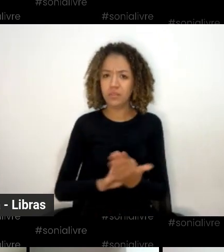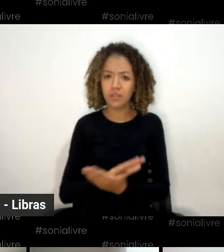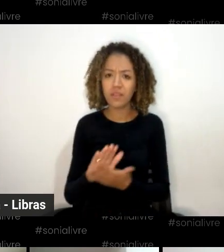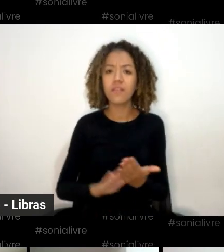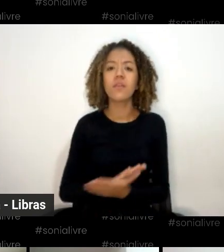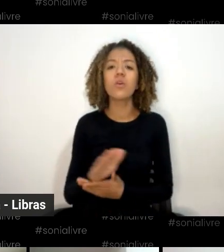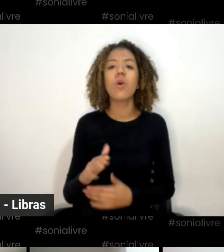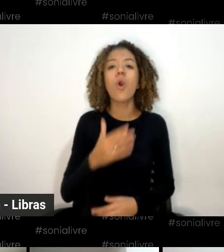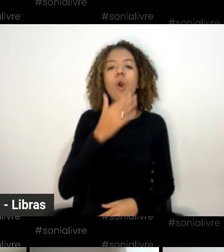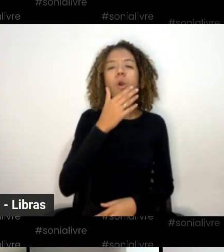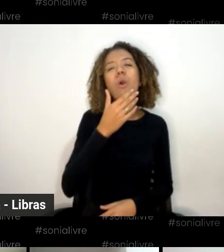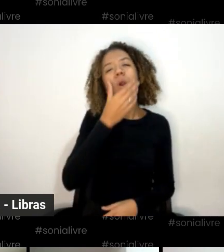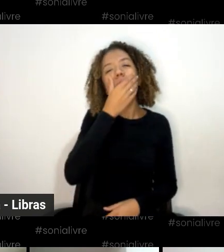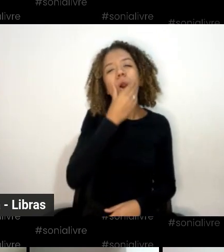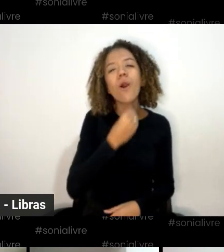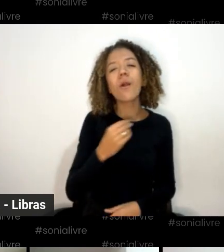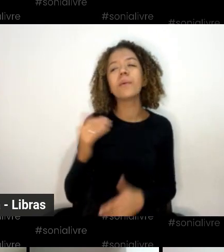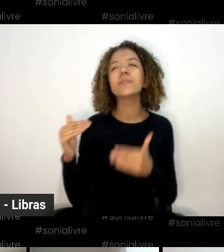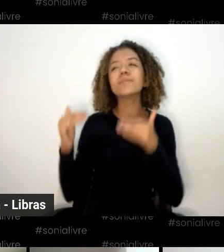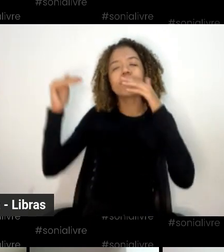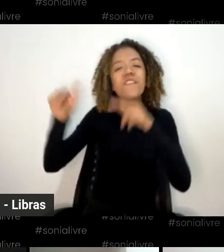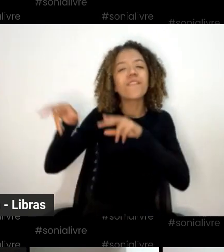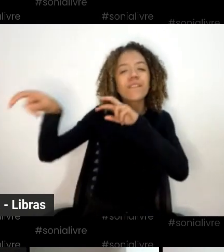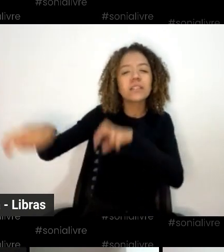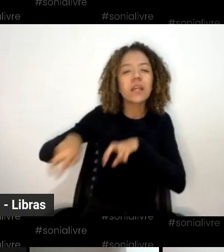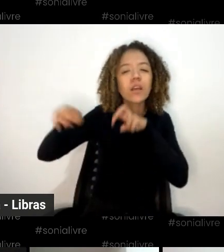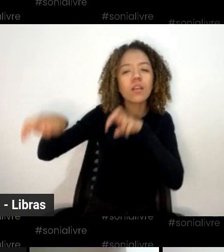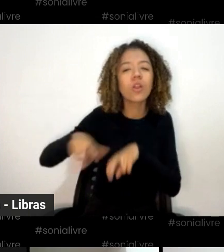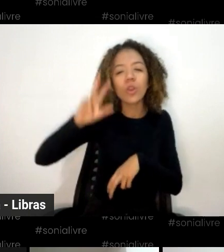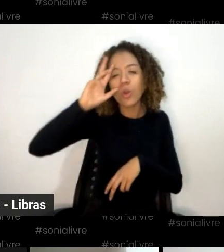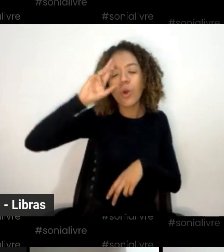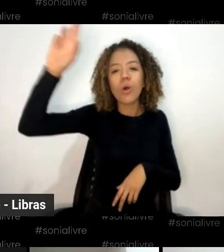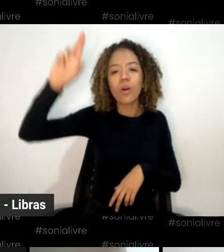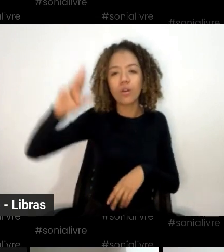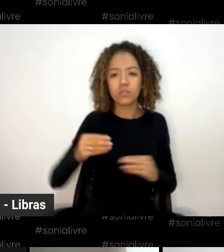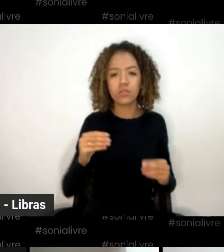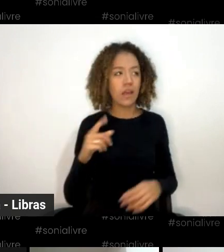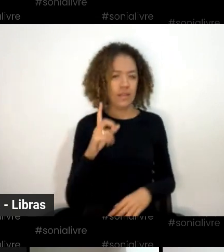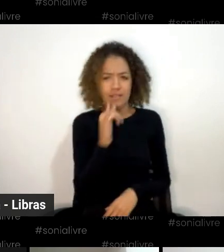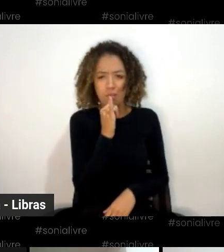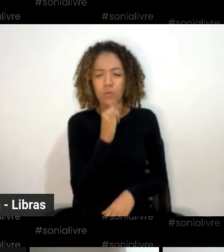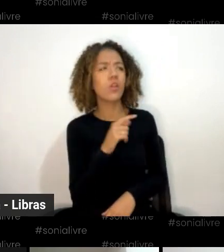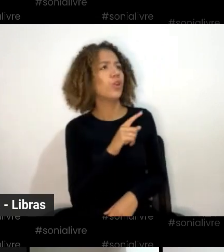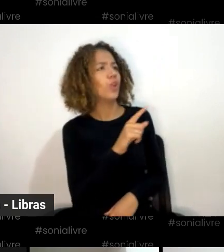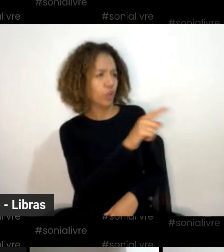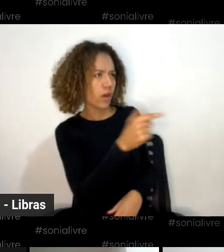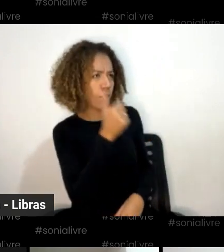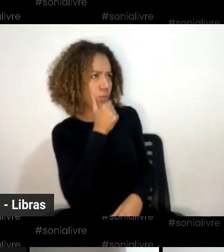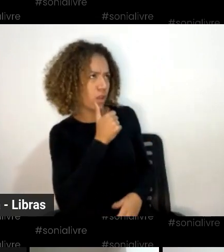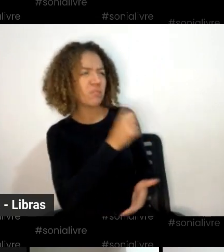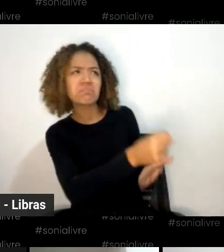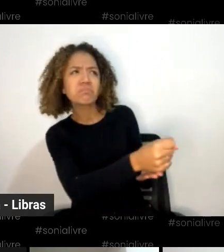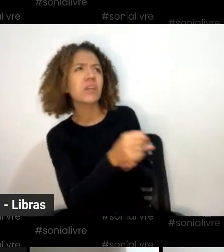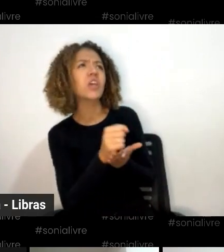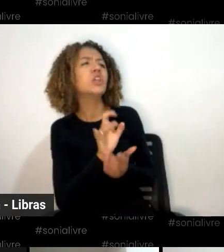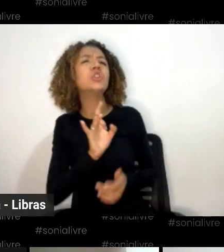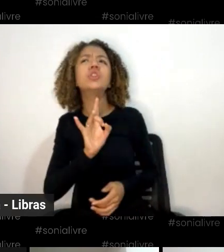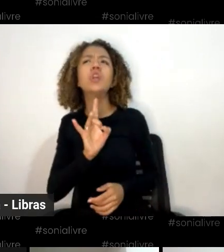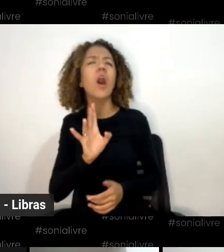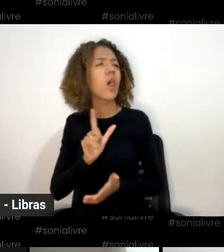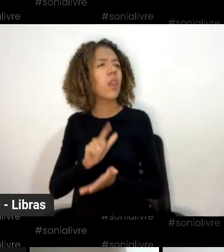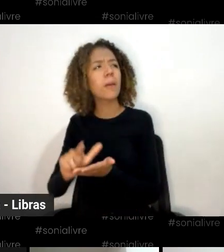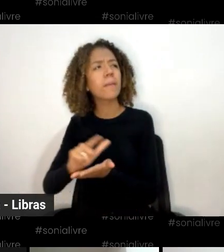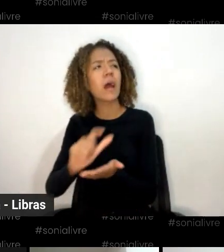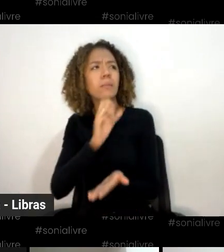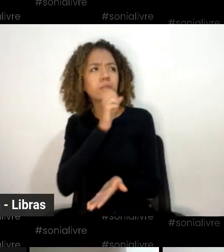daquela propriedade, ou até mesmo eles diz: não, a gente vai levar ela vai fazer umas tarefinhas para ajudar, mas ela vai